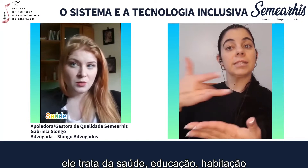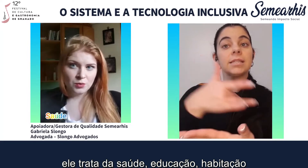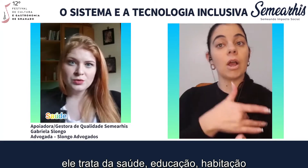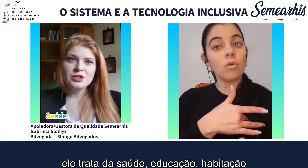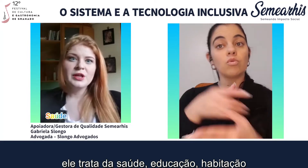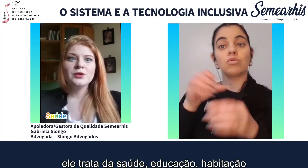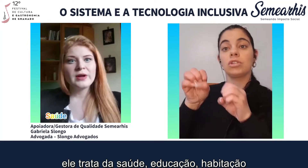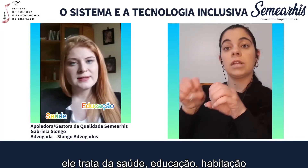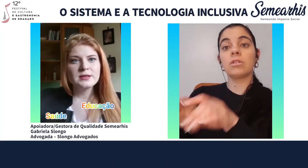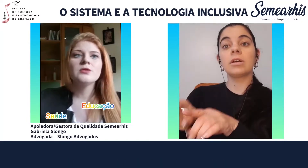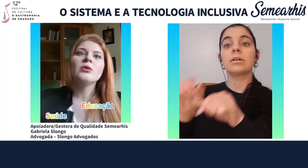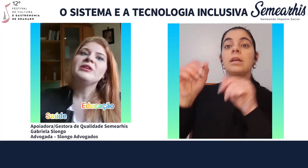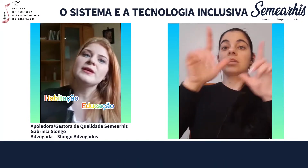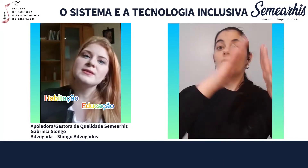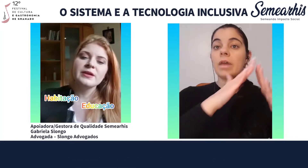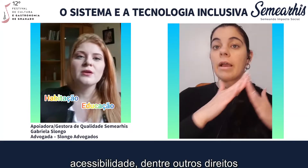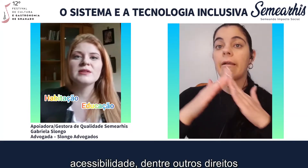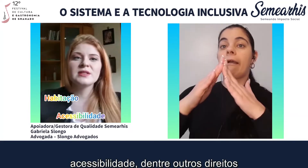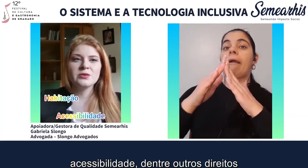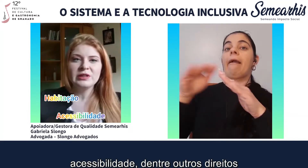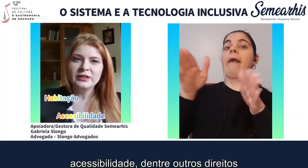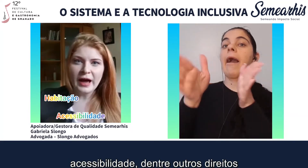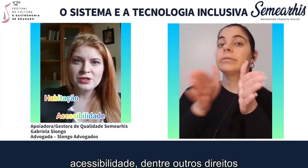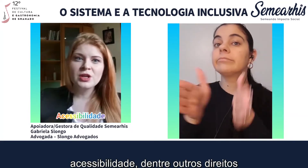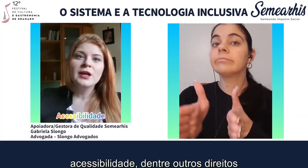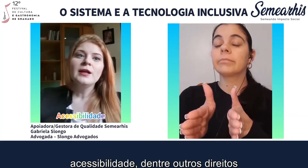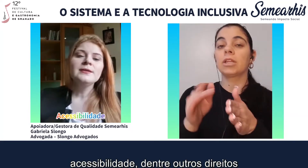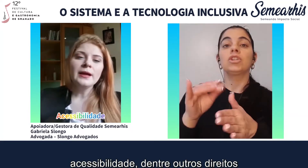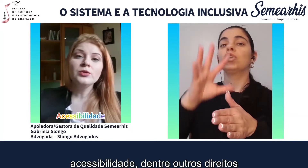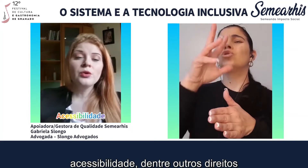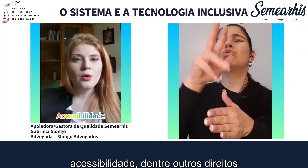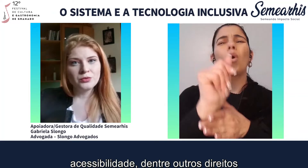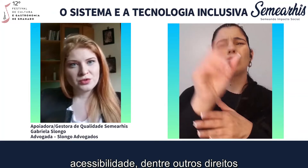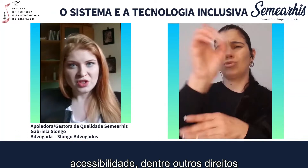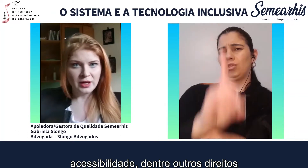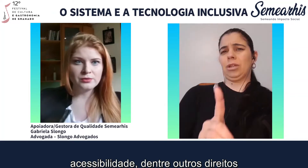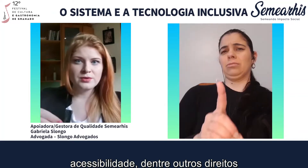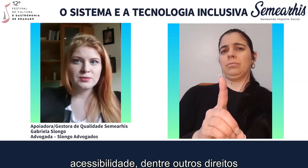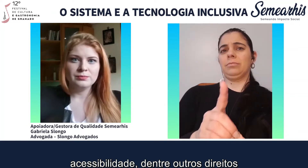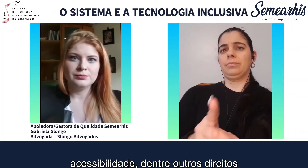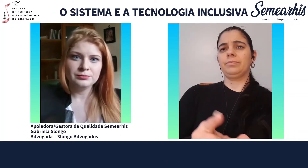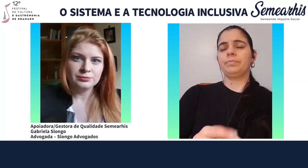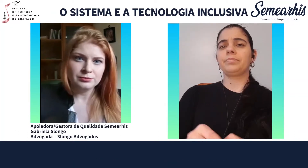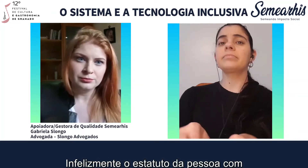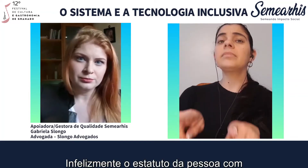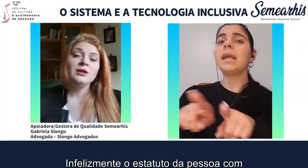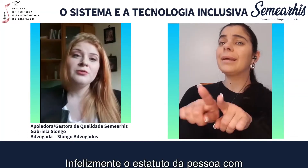da saúde, educação, habitação, acessibilidade, dentre outros direitos.